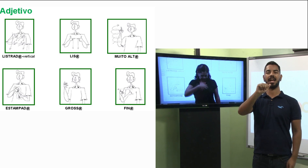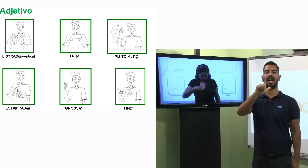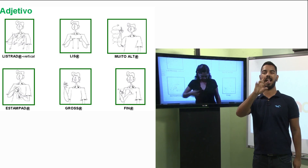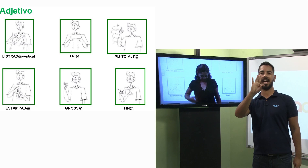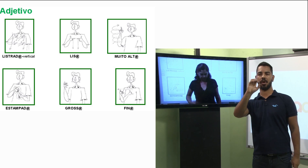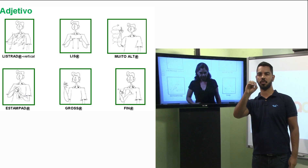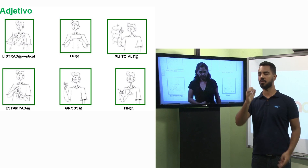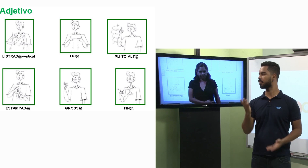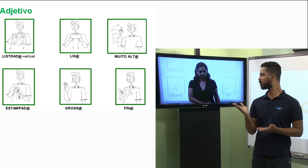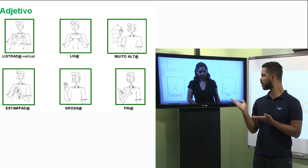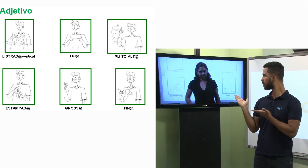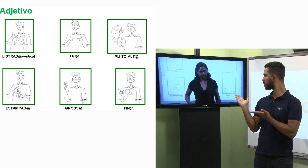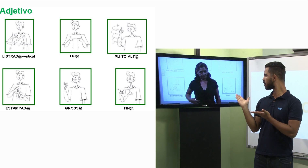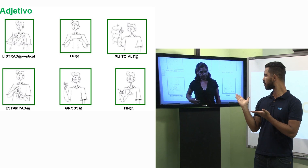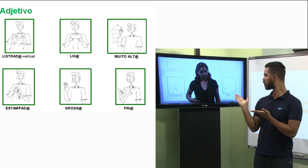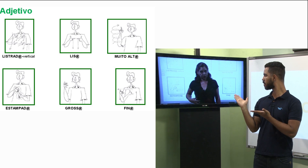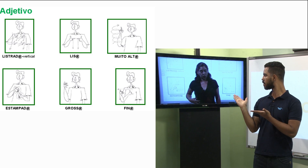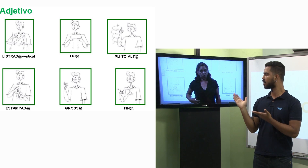estampado,